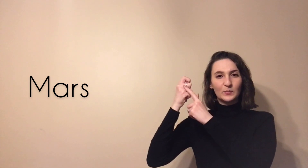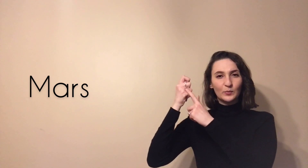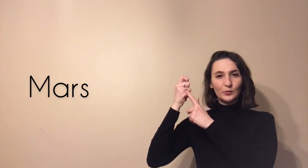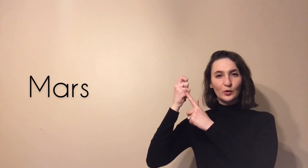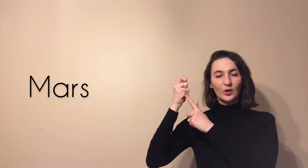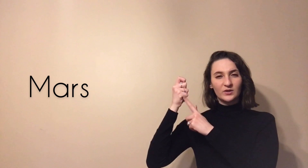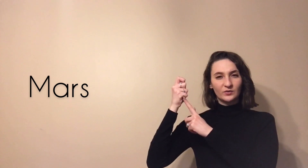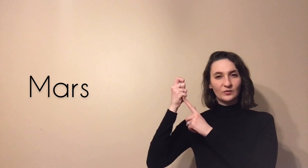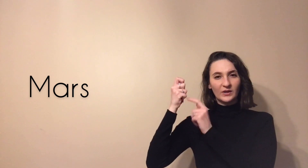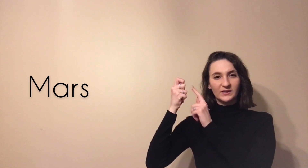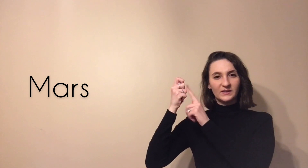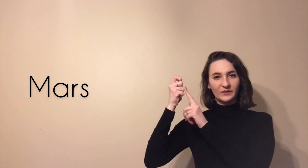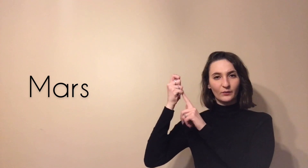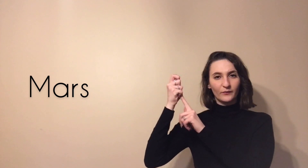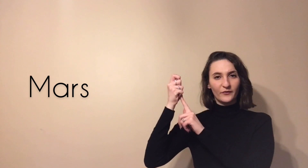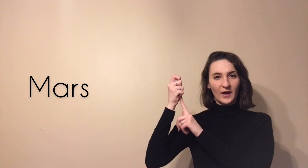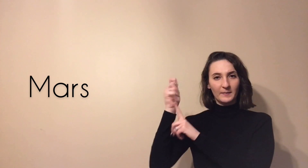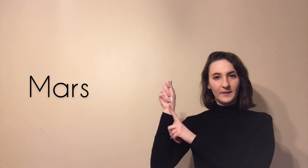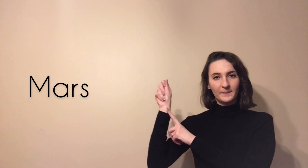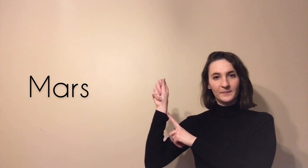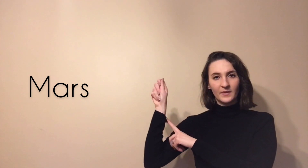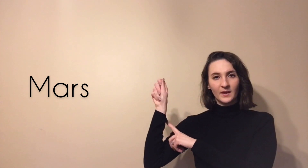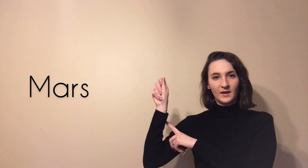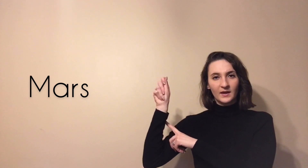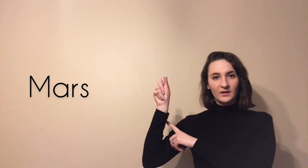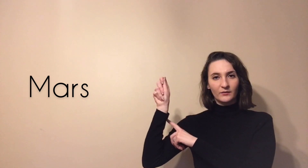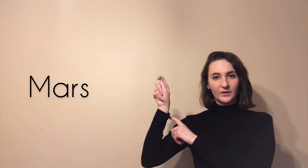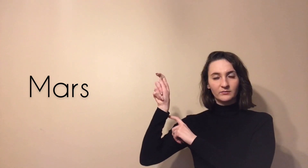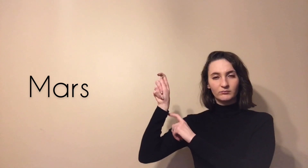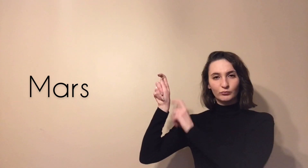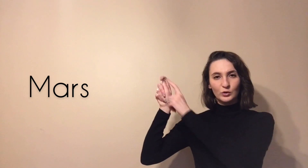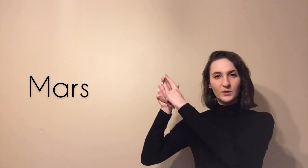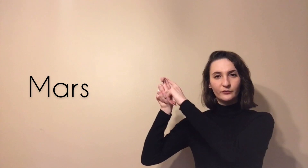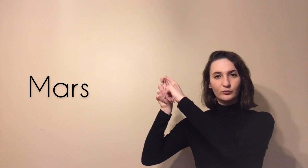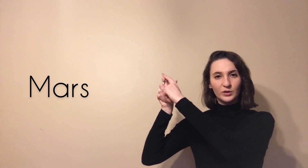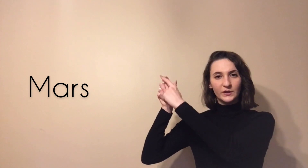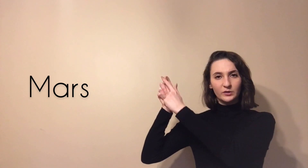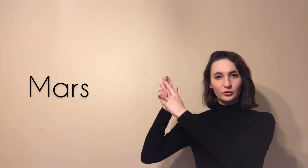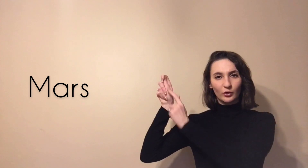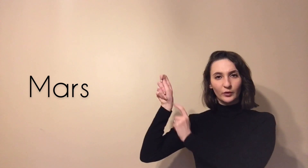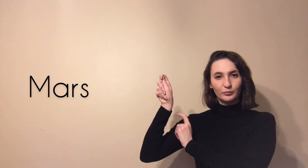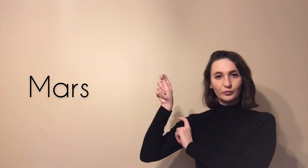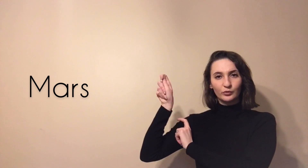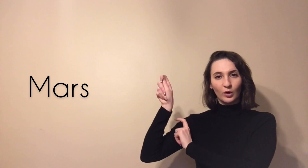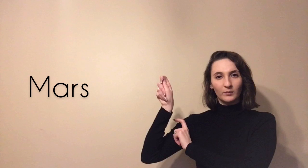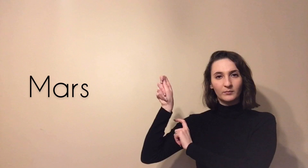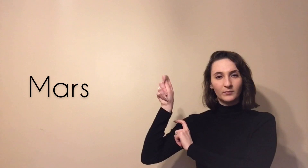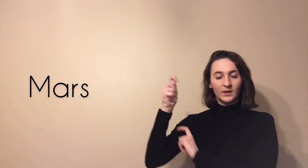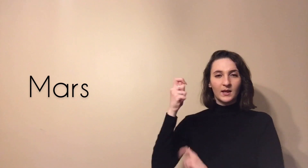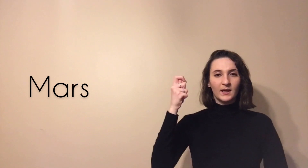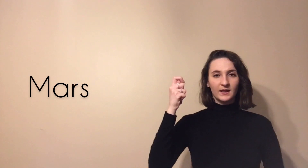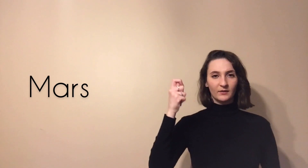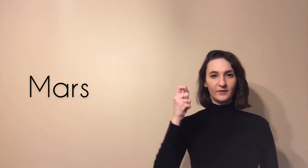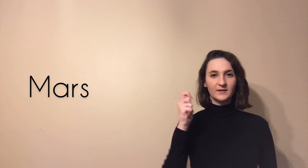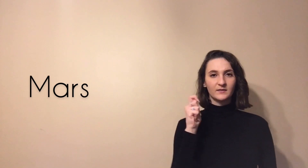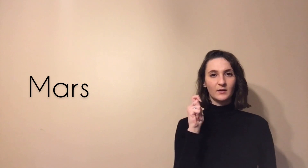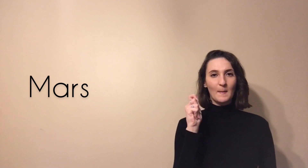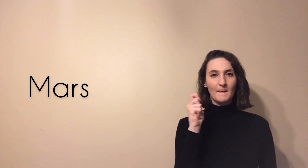plus haut que les autres doigts qui sont fermés, et en fait limite vous mettez sur votre pouce quoi. Et en fait vous